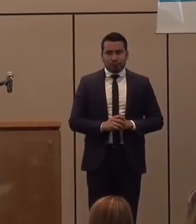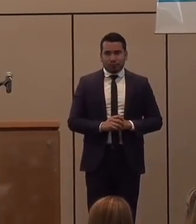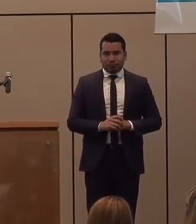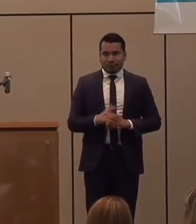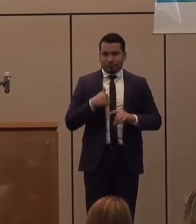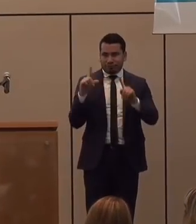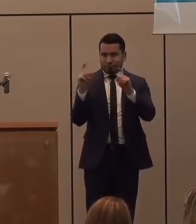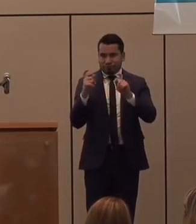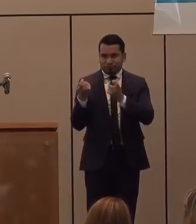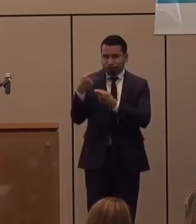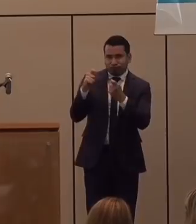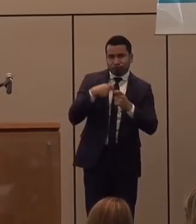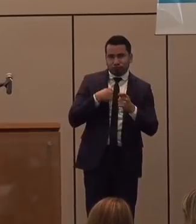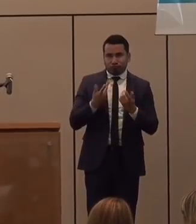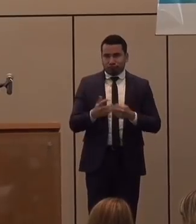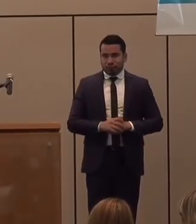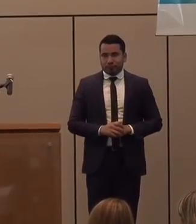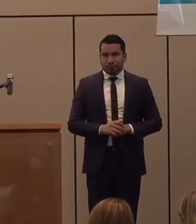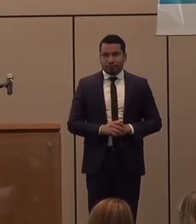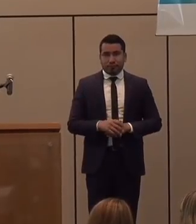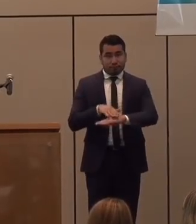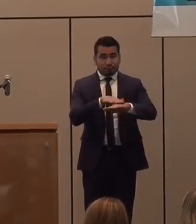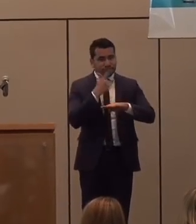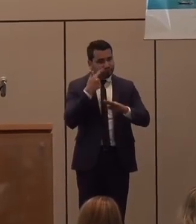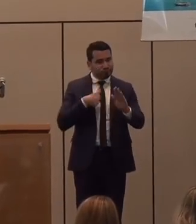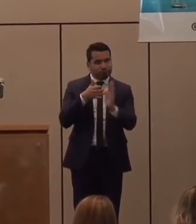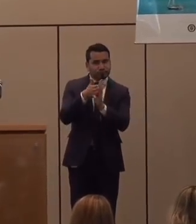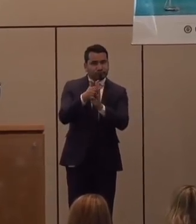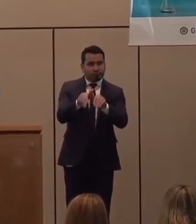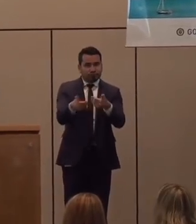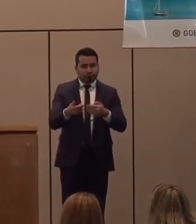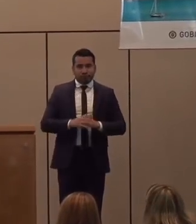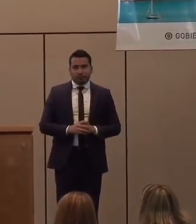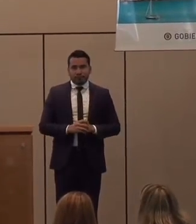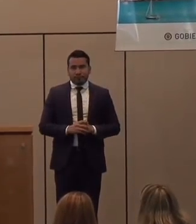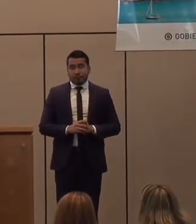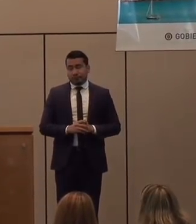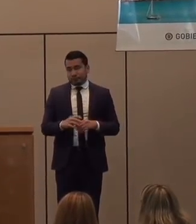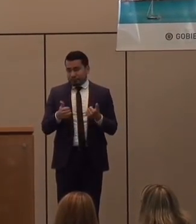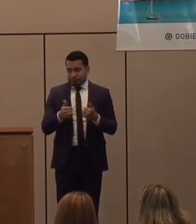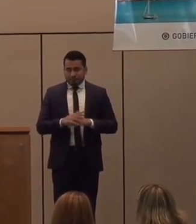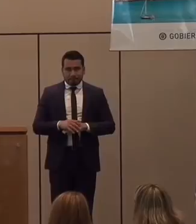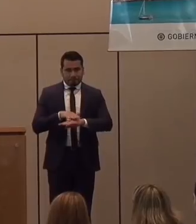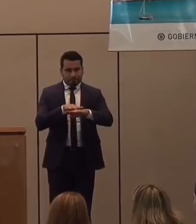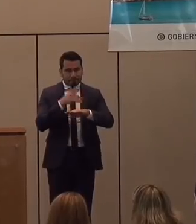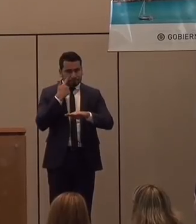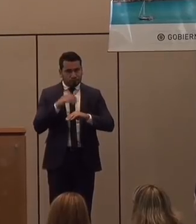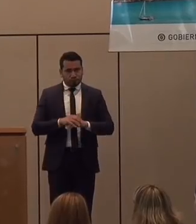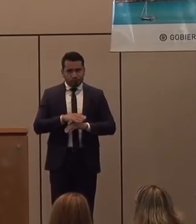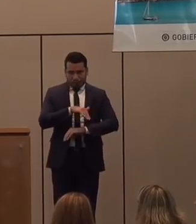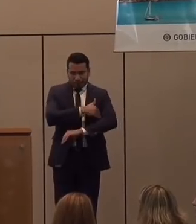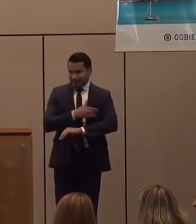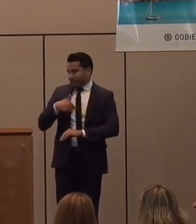moda y cuéntanos un poco el lanzamiento de compre colombiano bueno sí ministra hemos venido